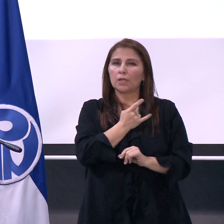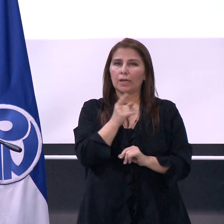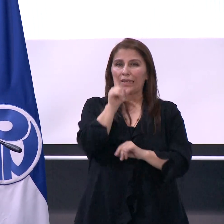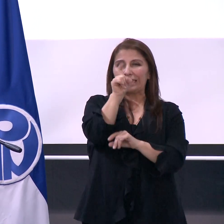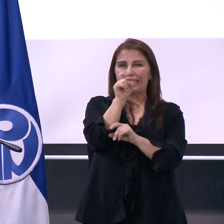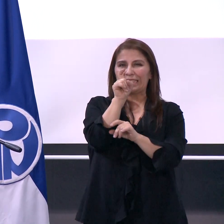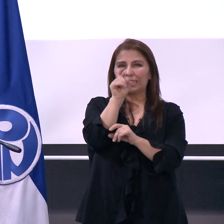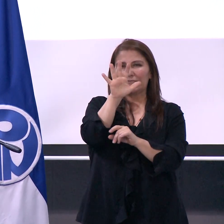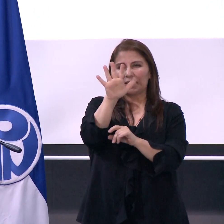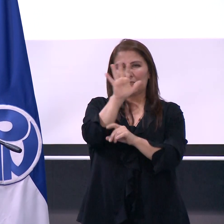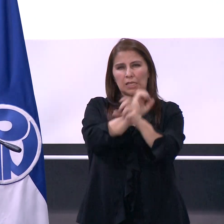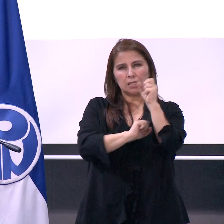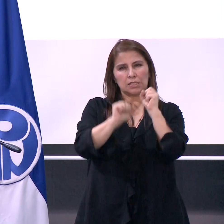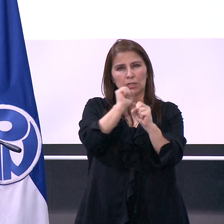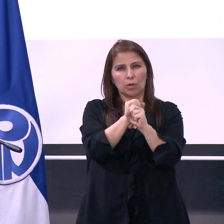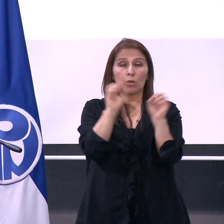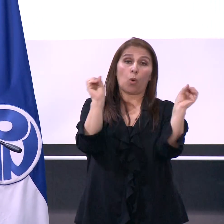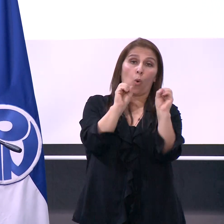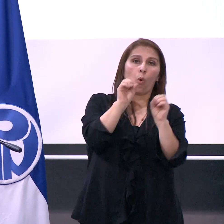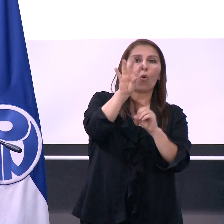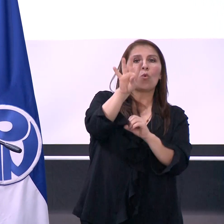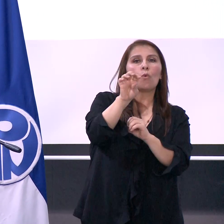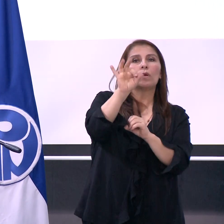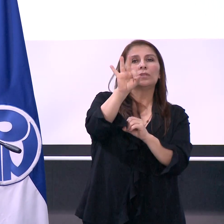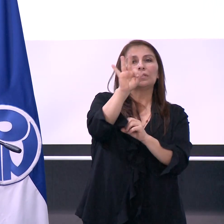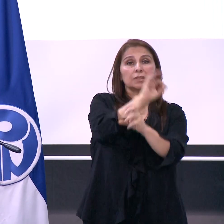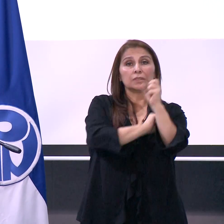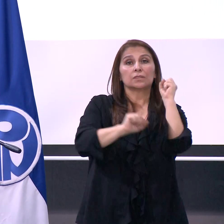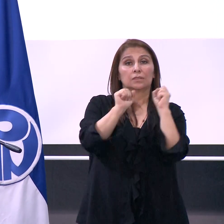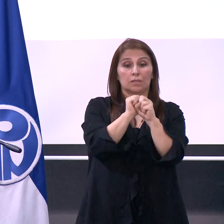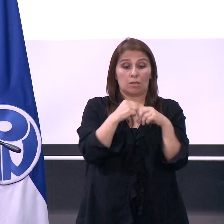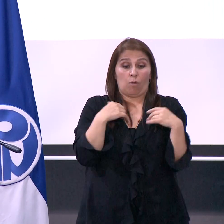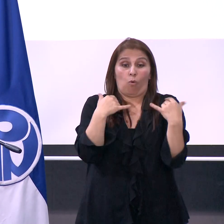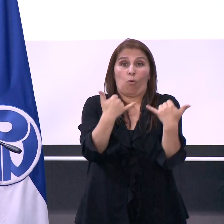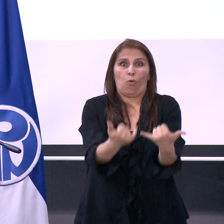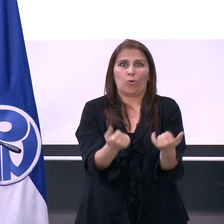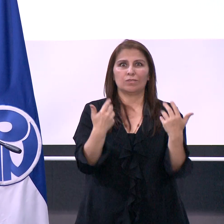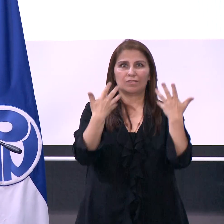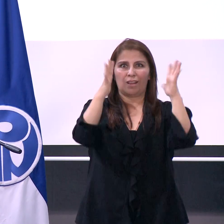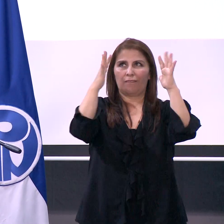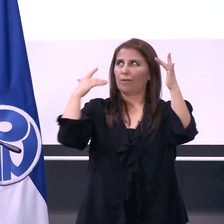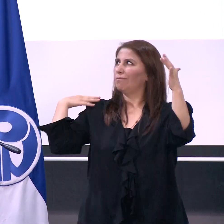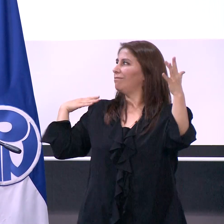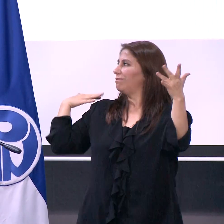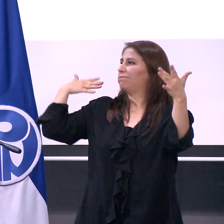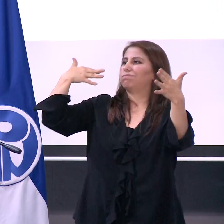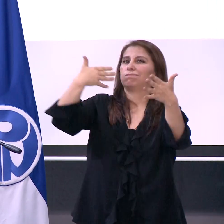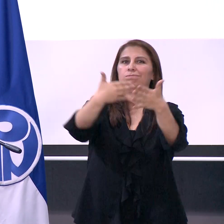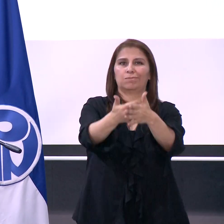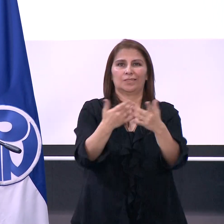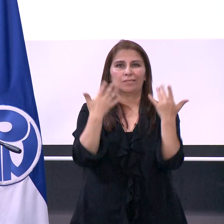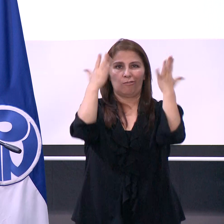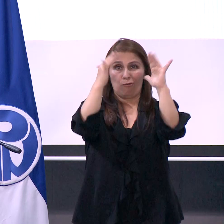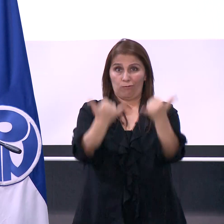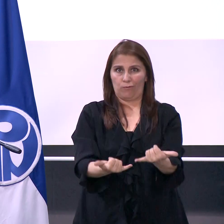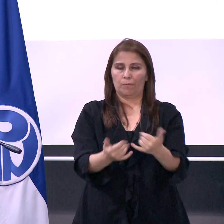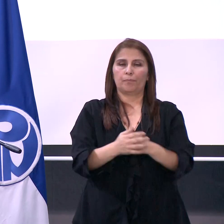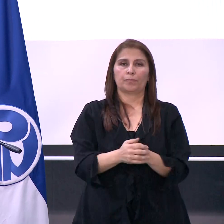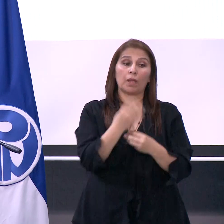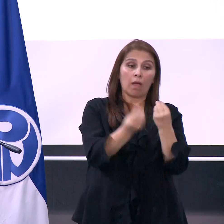o en sus 93 años que hoy celebramos ha estado consagrada a estudiar e investigar